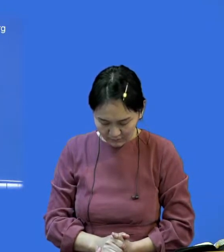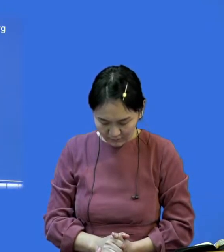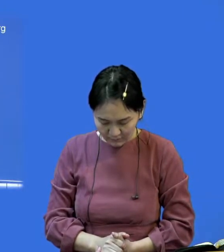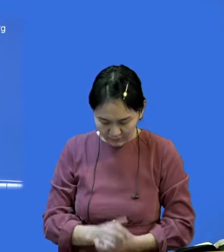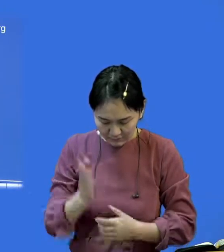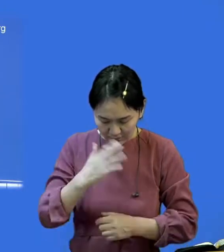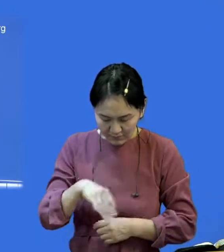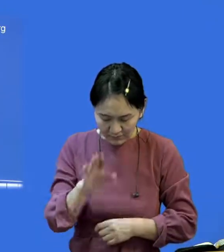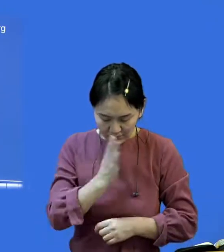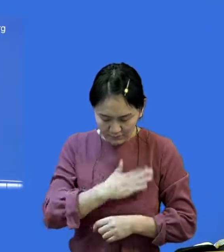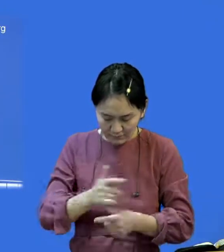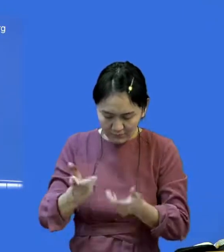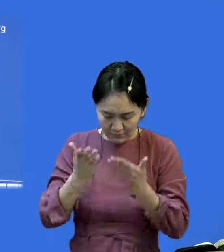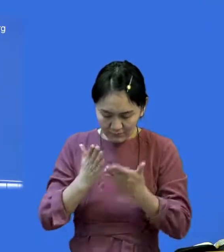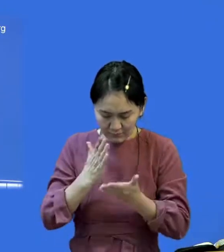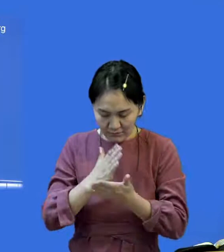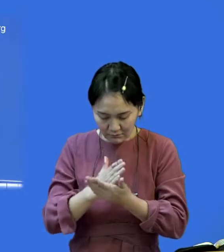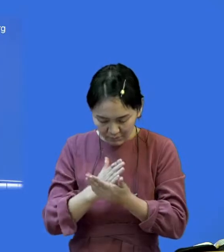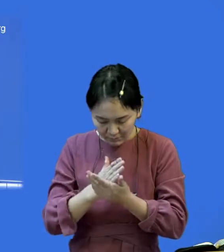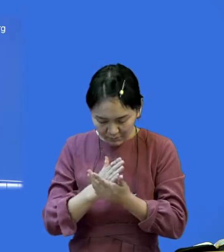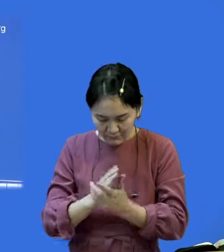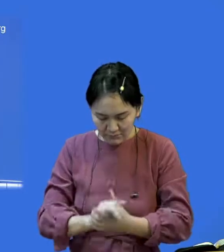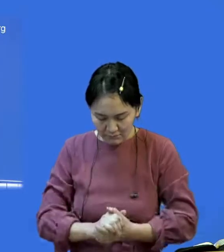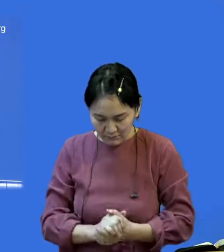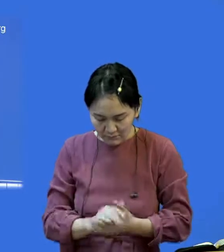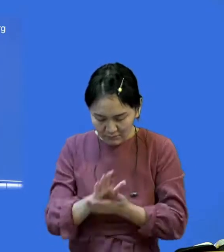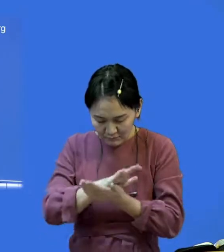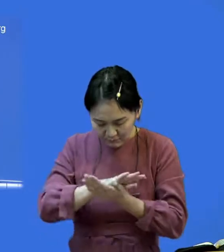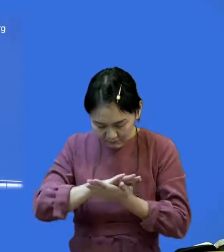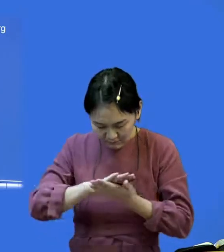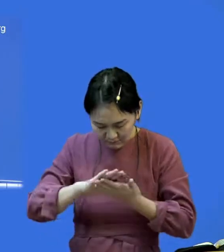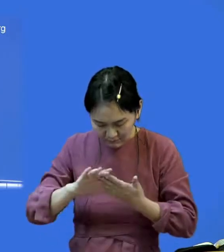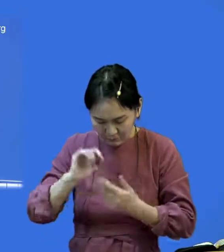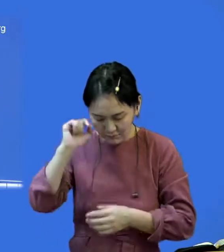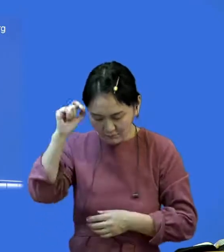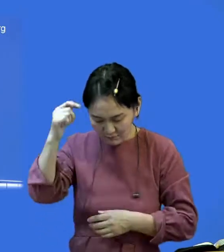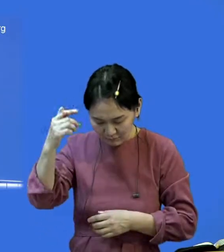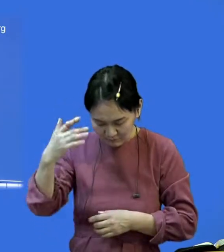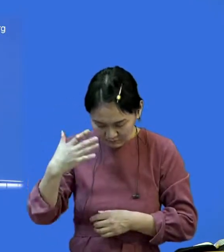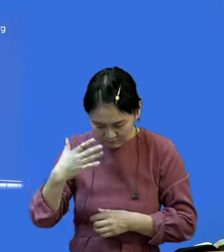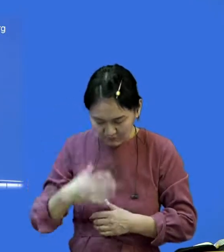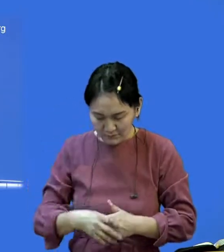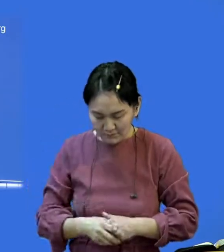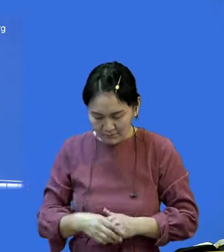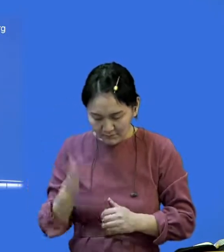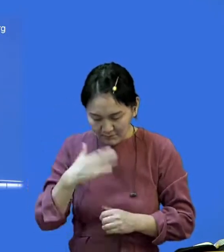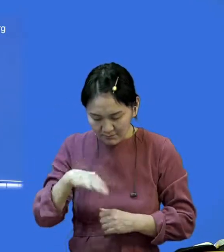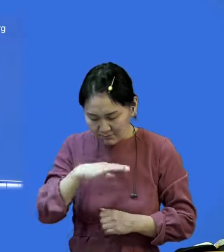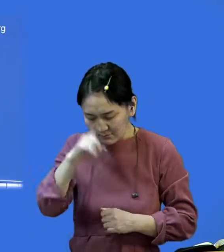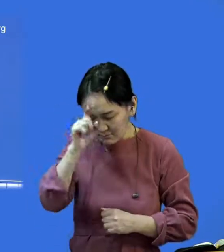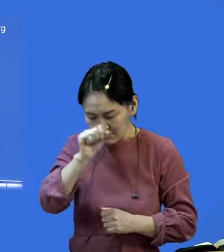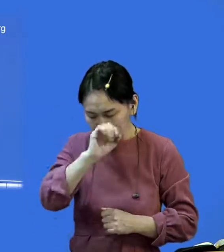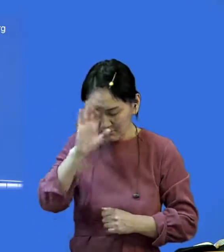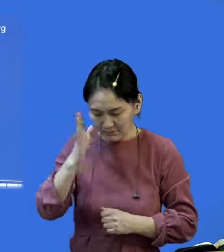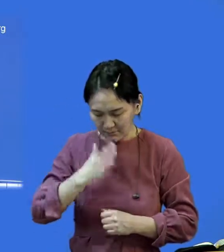Бид нарыг хайрладаг ариун инрэнгүй бидний бурхан